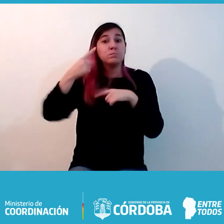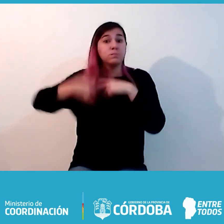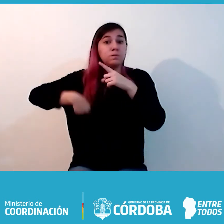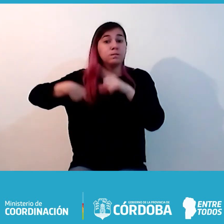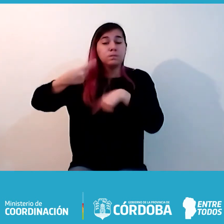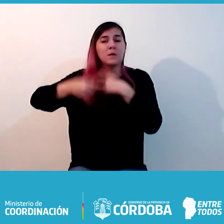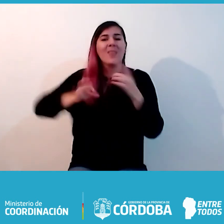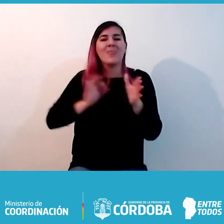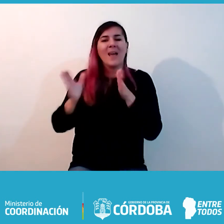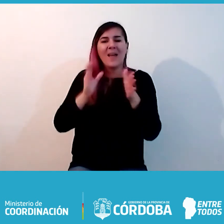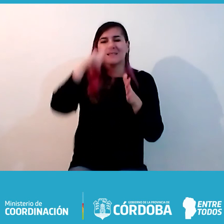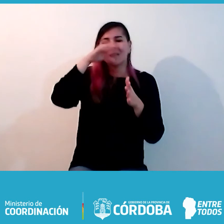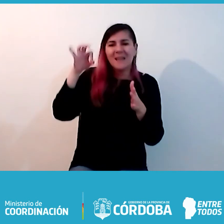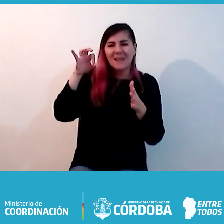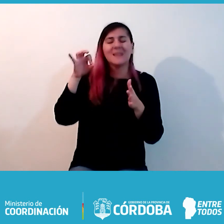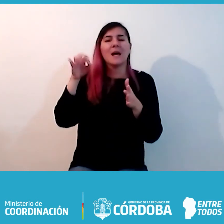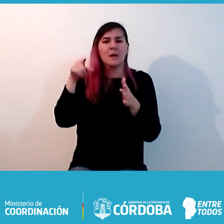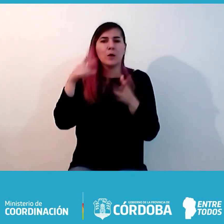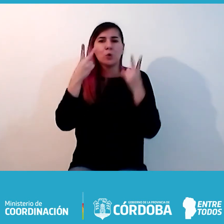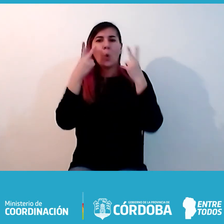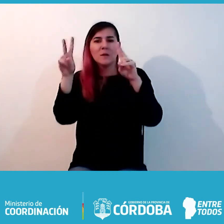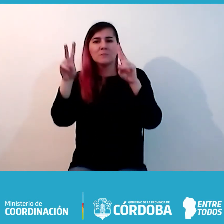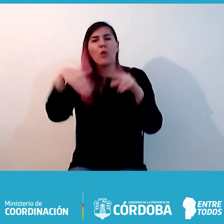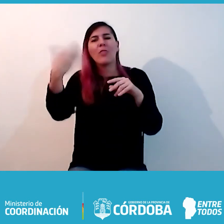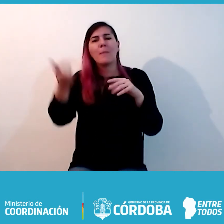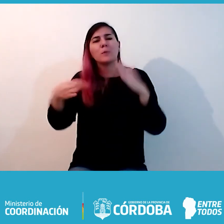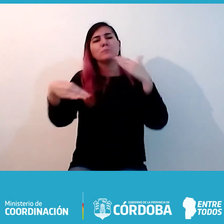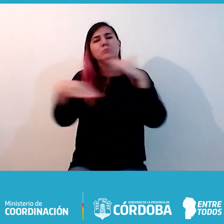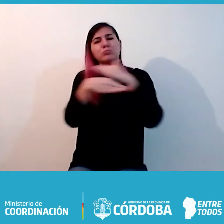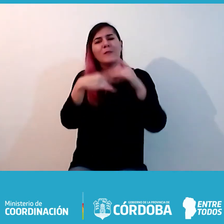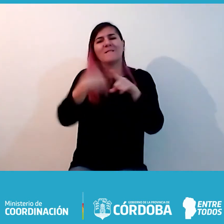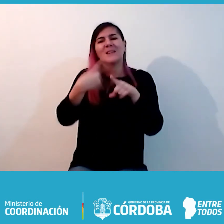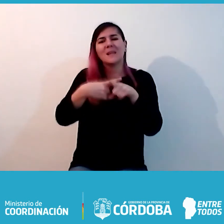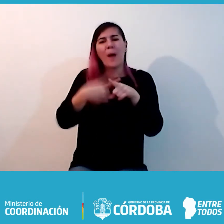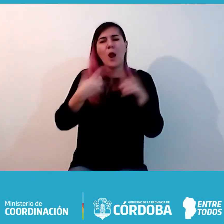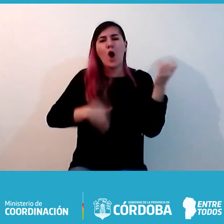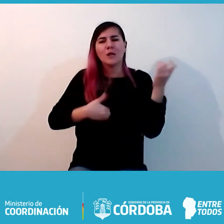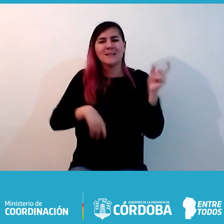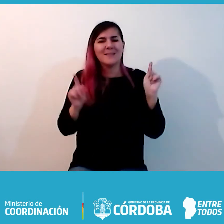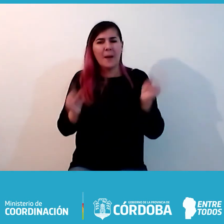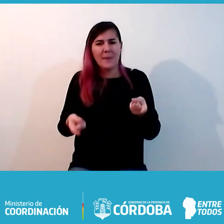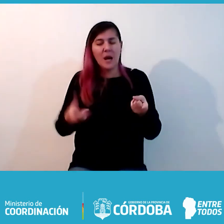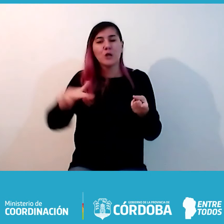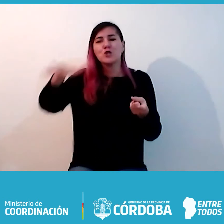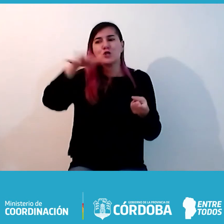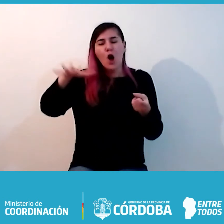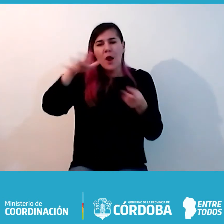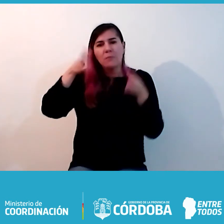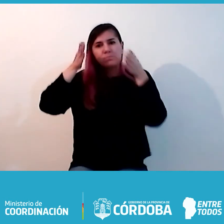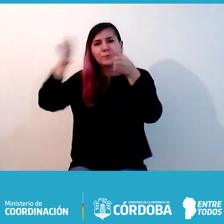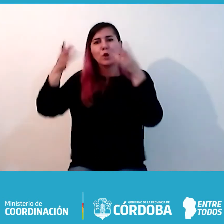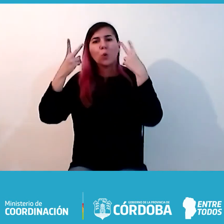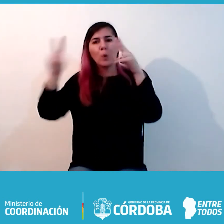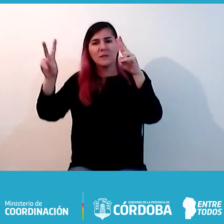60 y 70 se proyecta el turismo. Luego se pavimenta la ruta y con motivo del Festival de Cosquín también. La zona se proyecta como gran foco